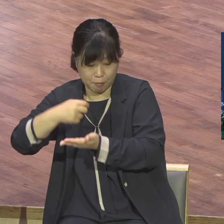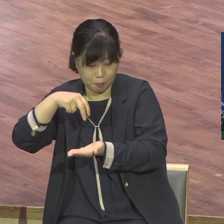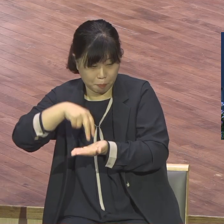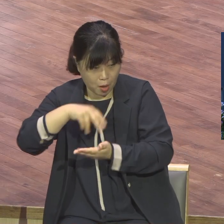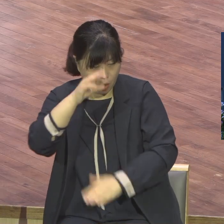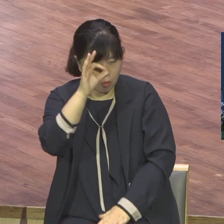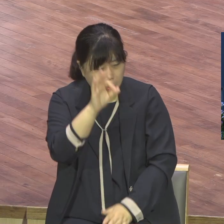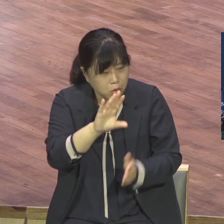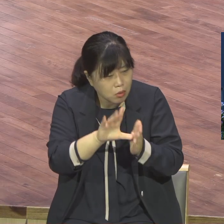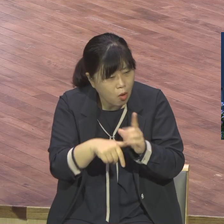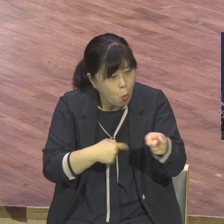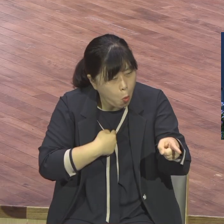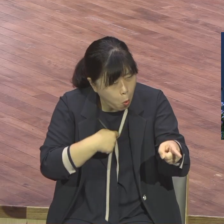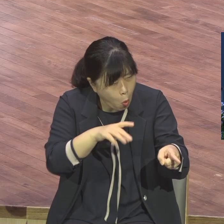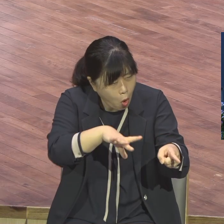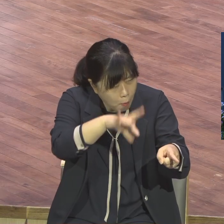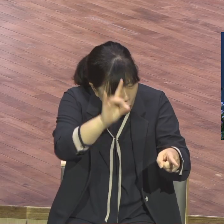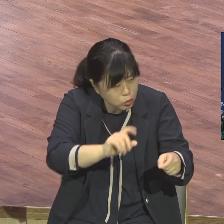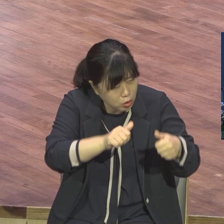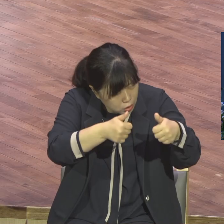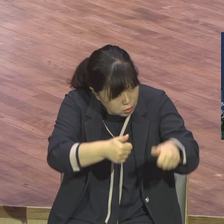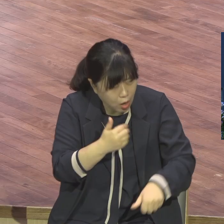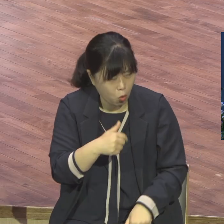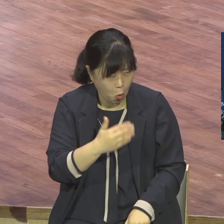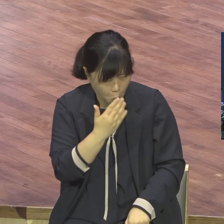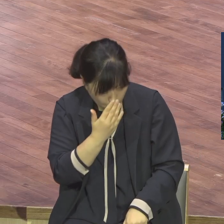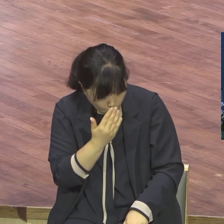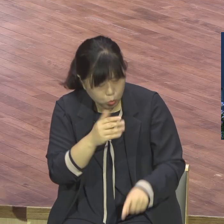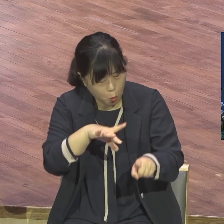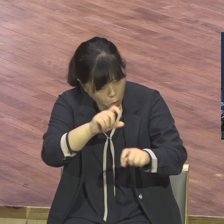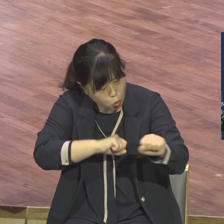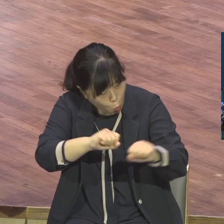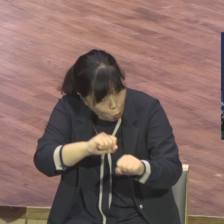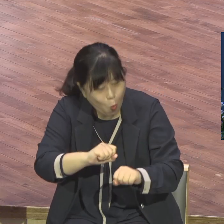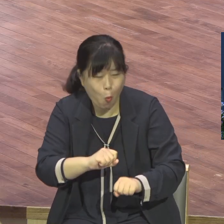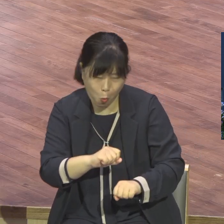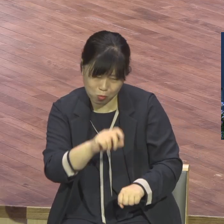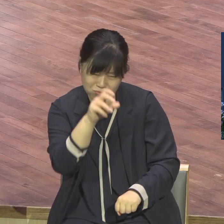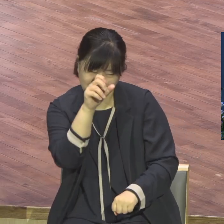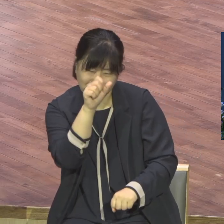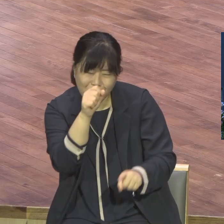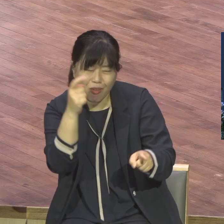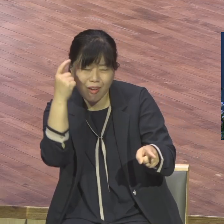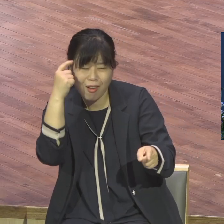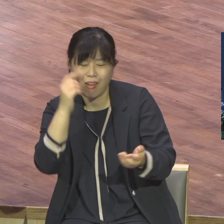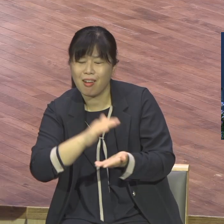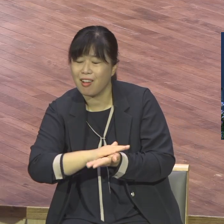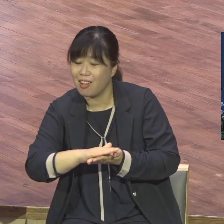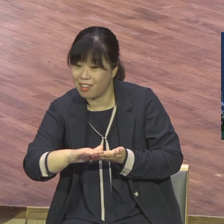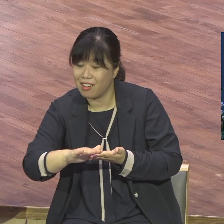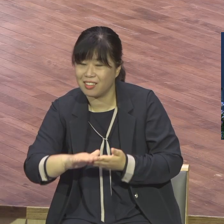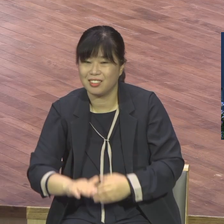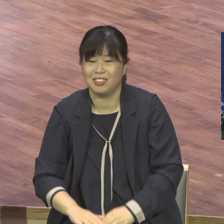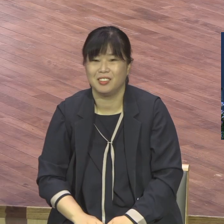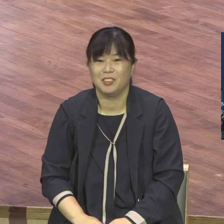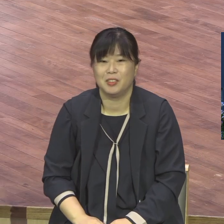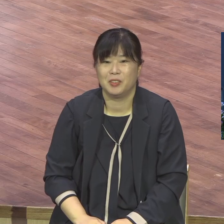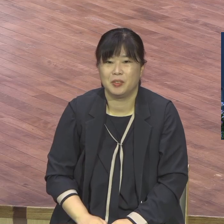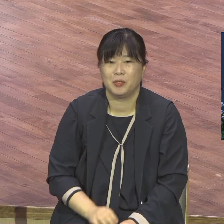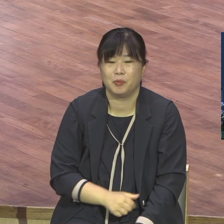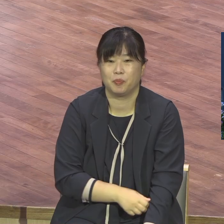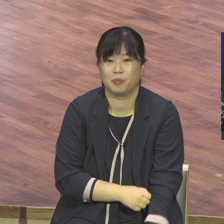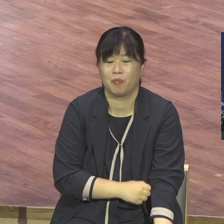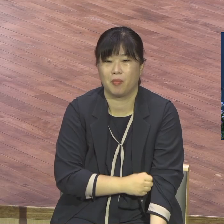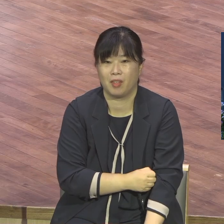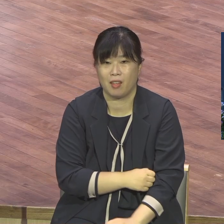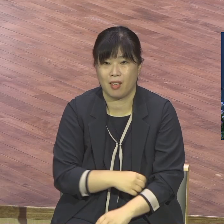특별히 축복하신다고요. 그래서 화평케 하는 자는 복이 있나니 저희가 하나님의 아들이라. 반대로 트러블